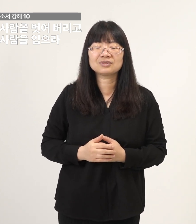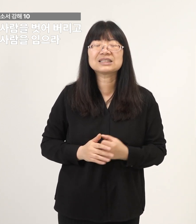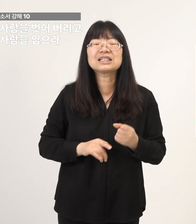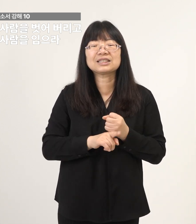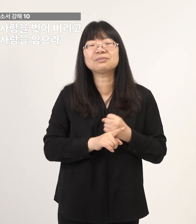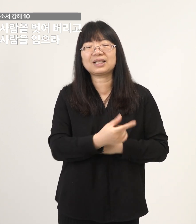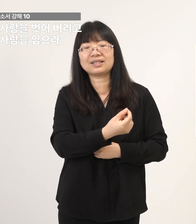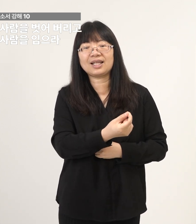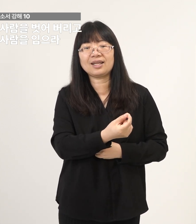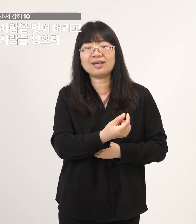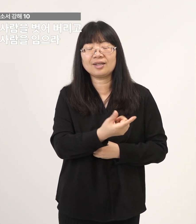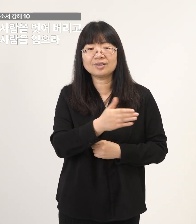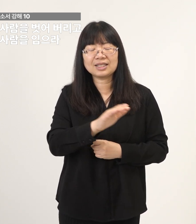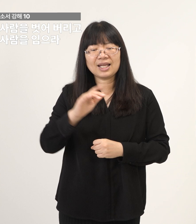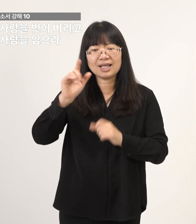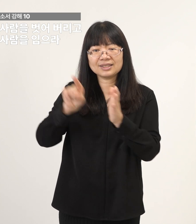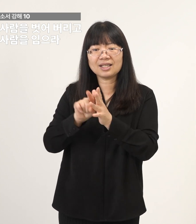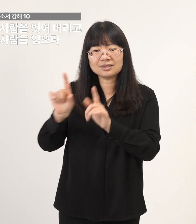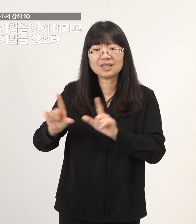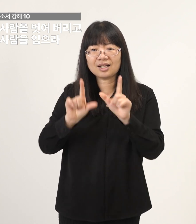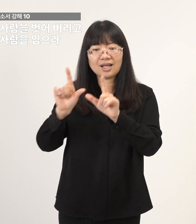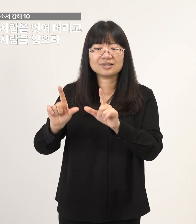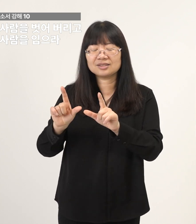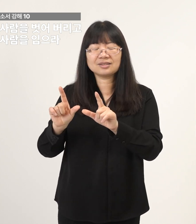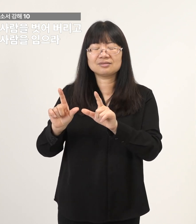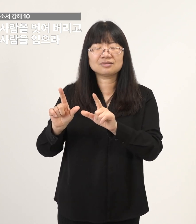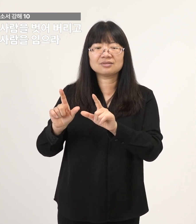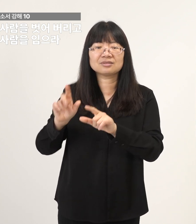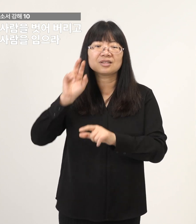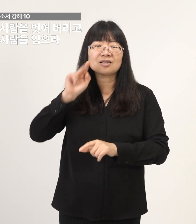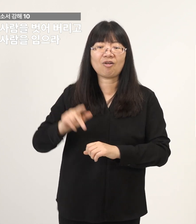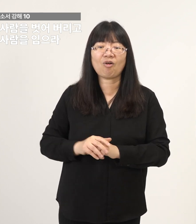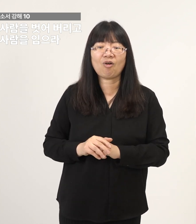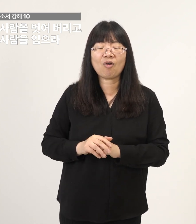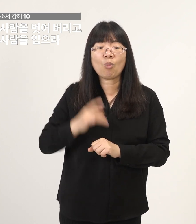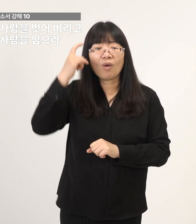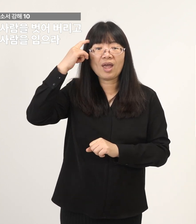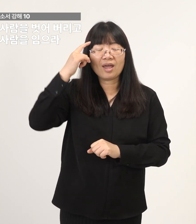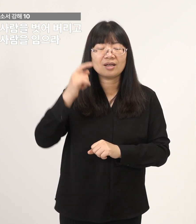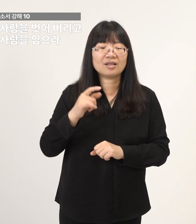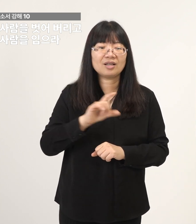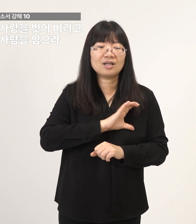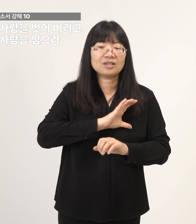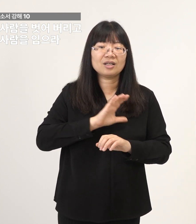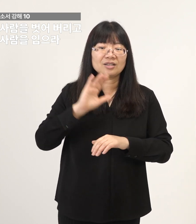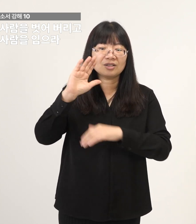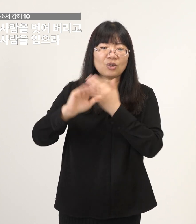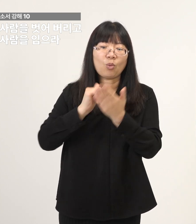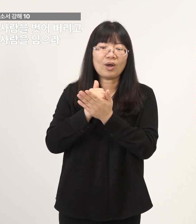그 질문이 틀렸죠. 그러니까 여호와의 군대 장관이 뭐라 그래요? 나는